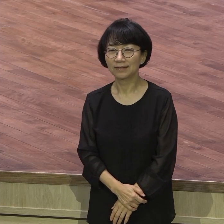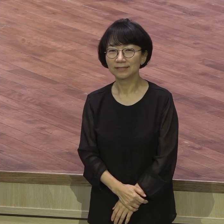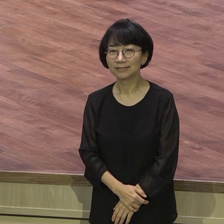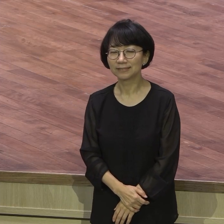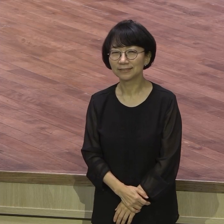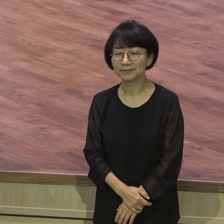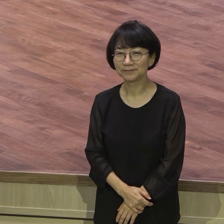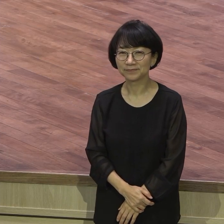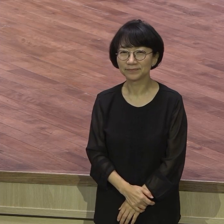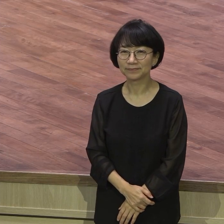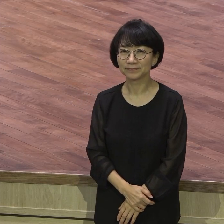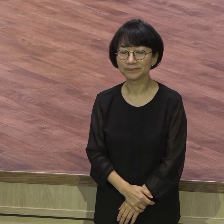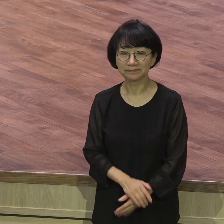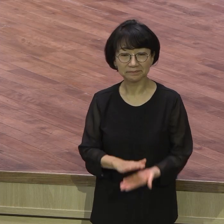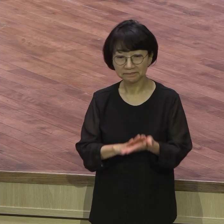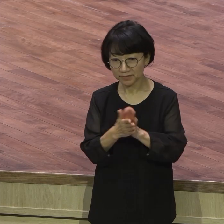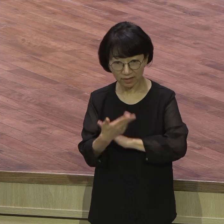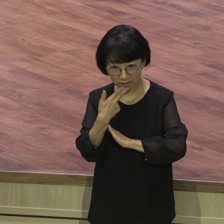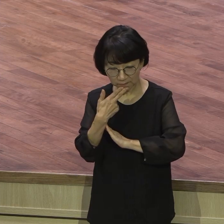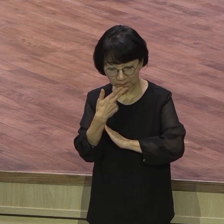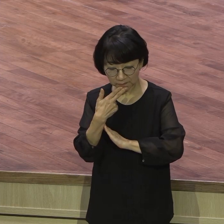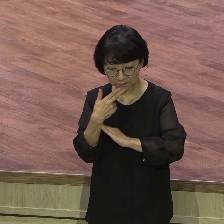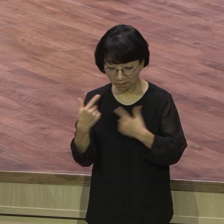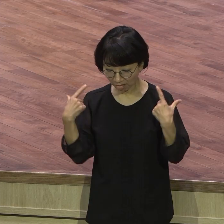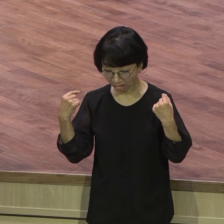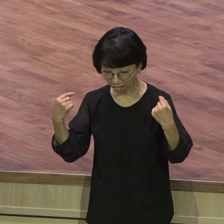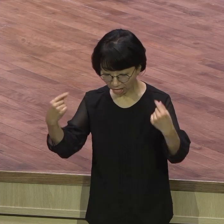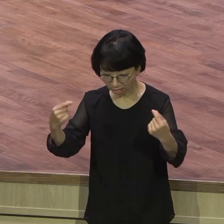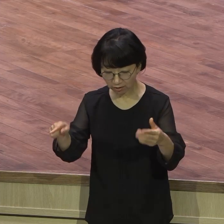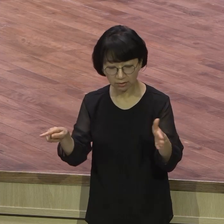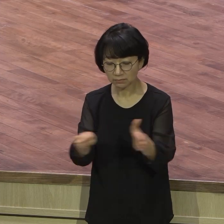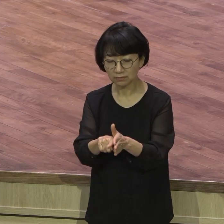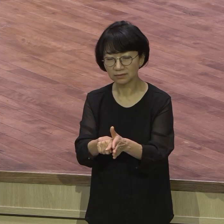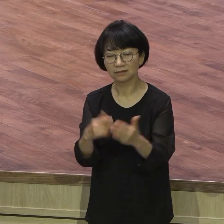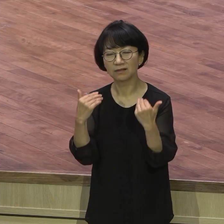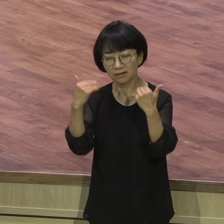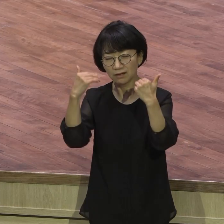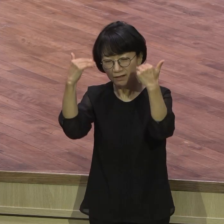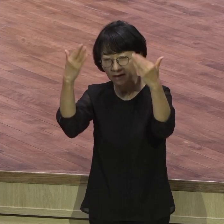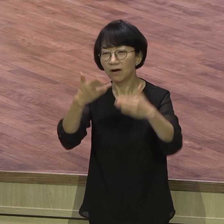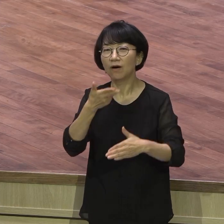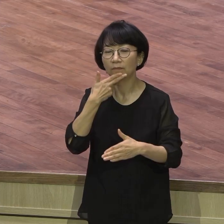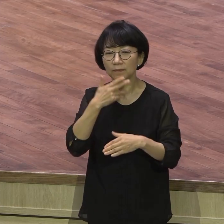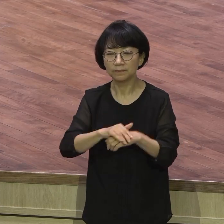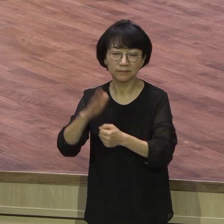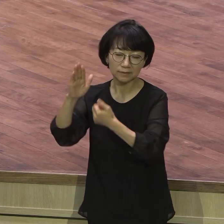이거 변화 안되면 신앙 안 자랍니다 또 하나님이 서지도 않아요